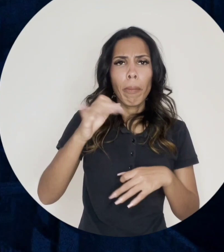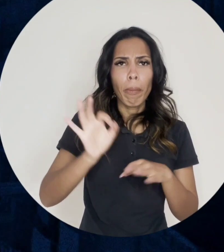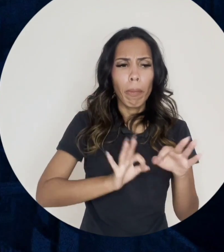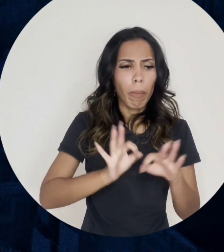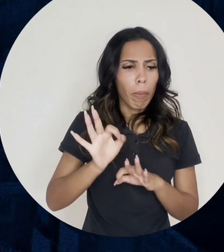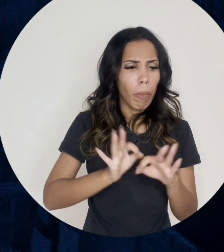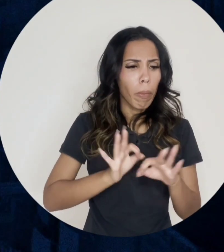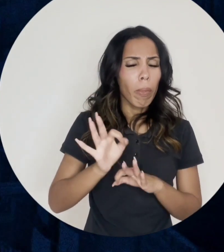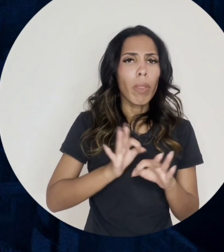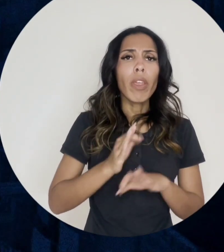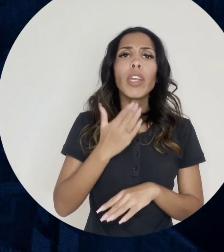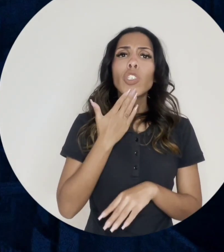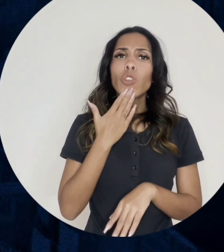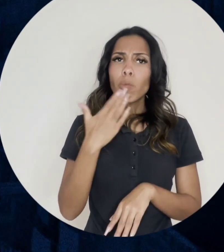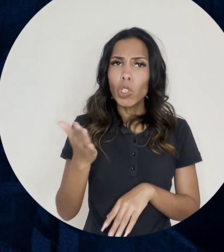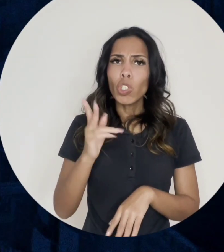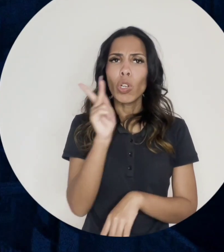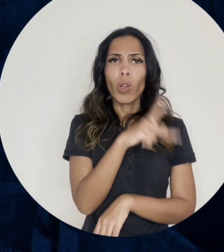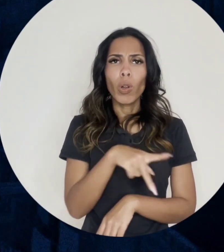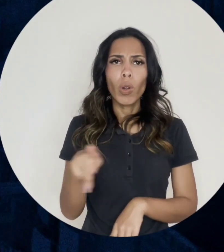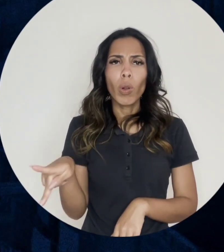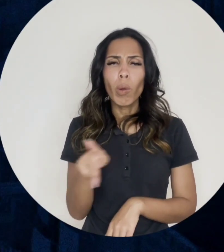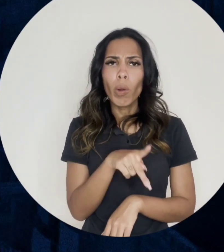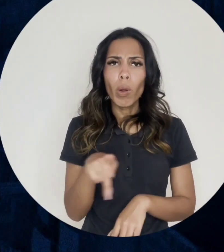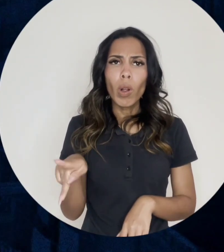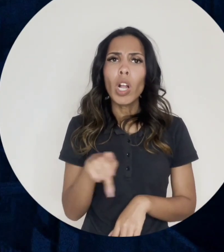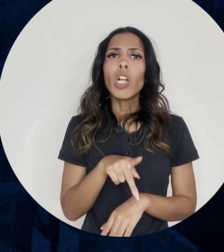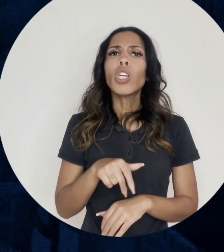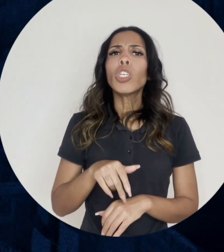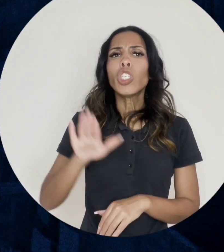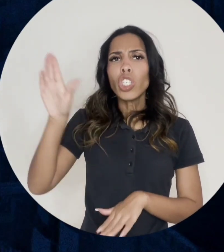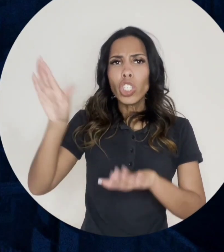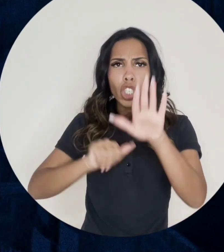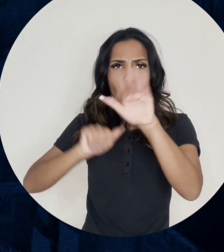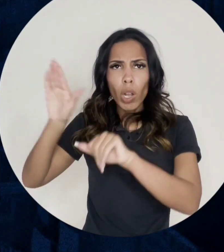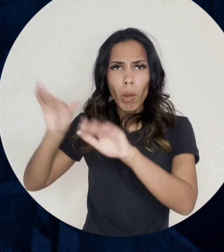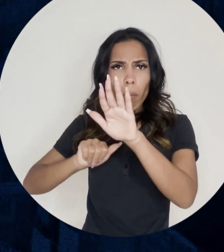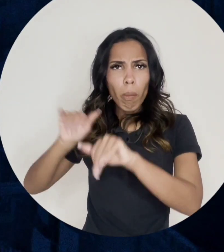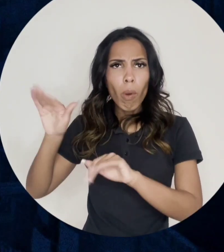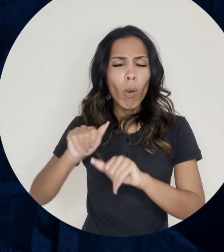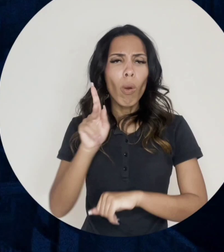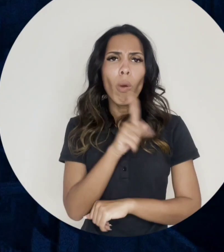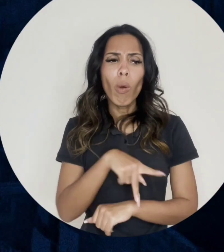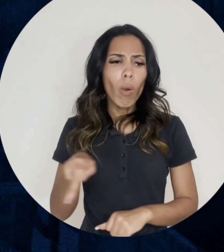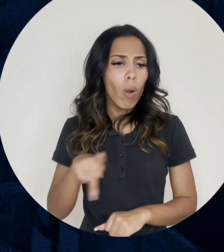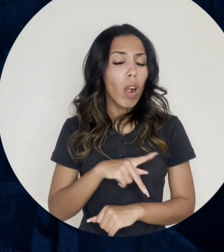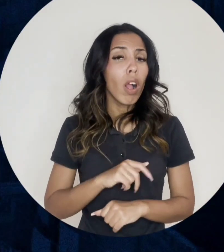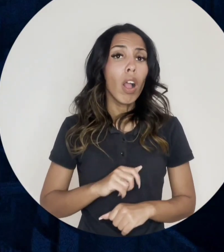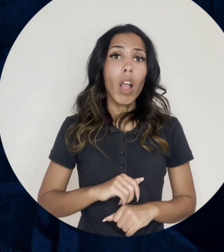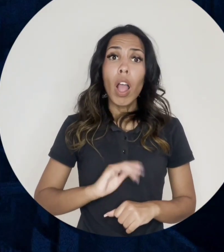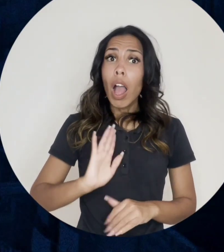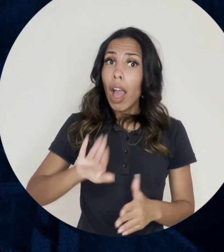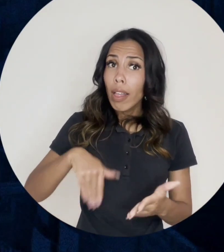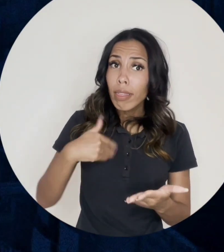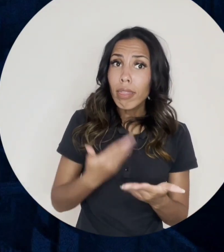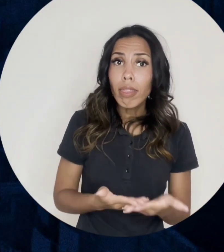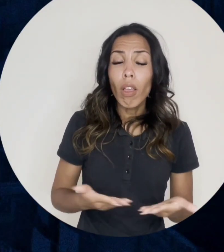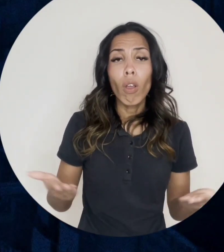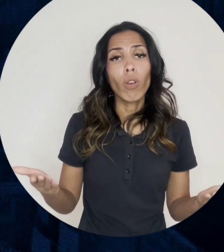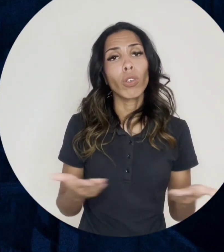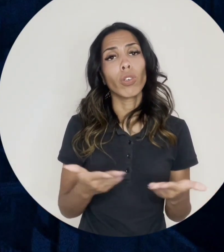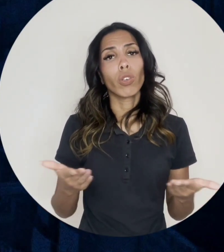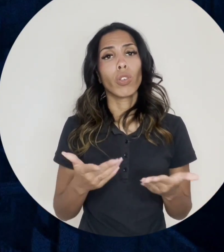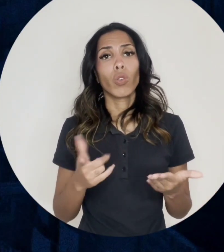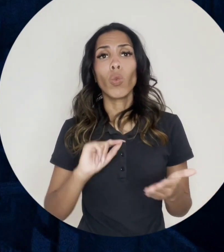os professores, convocou, cara, até hoje eu queria entender que